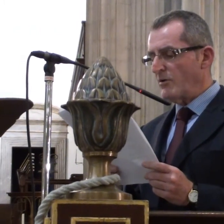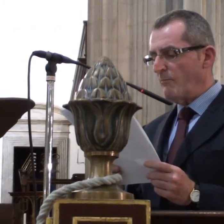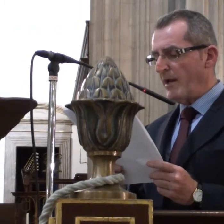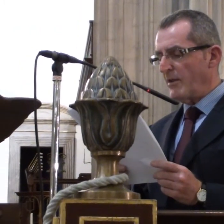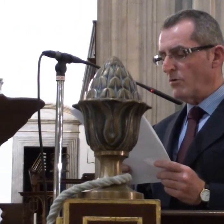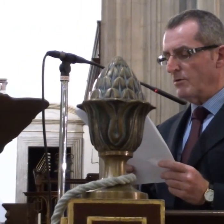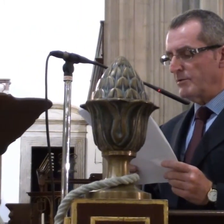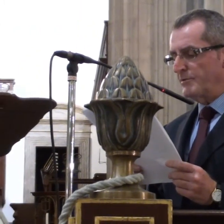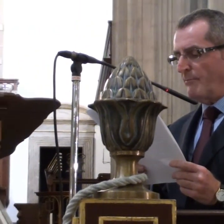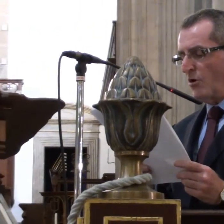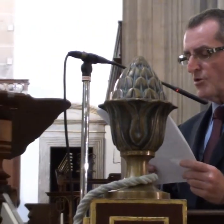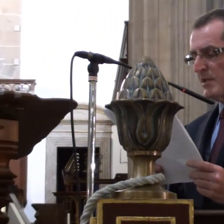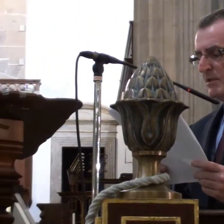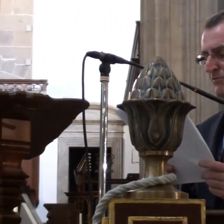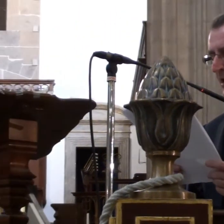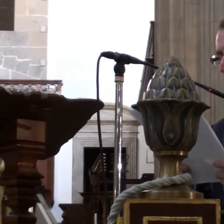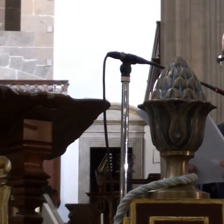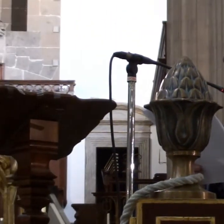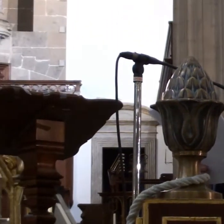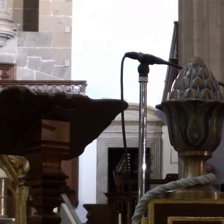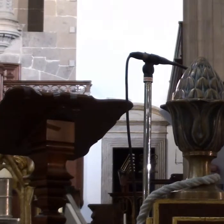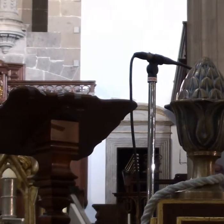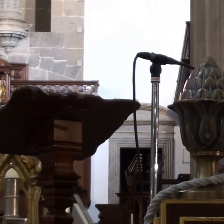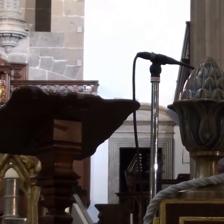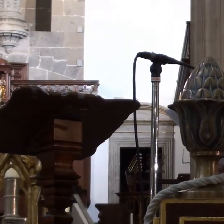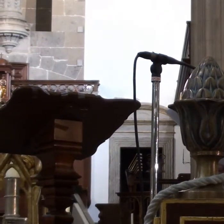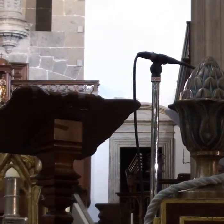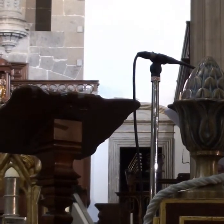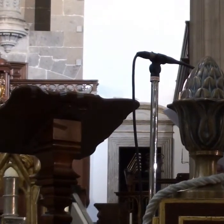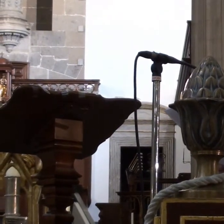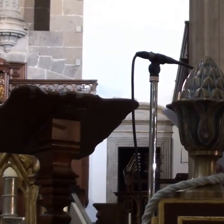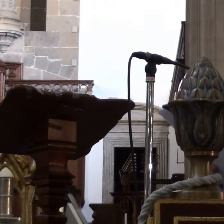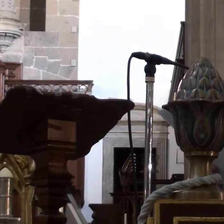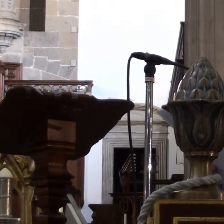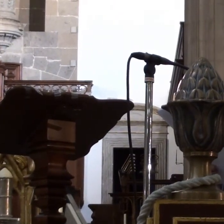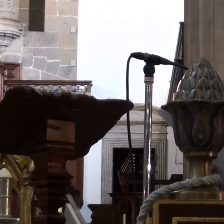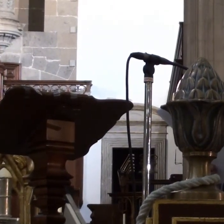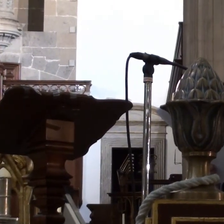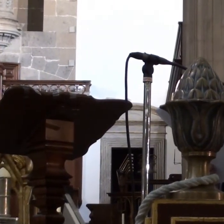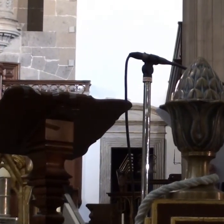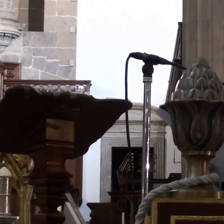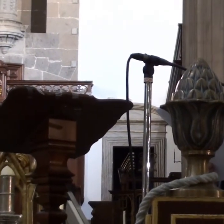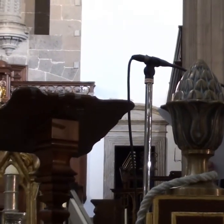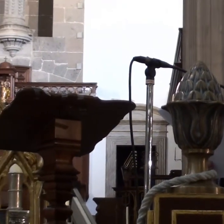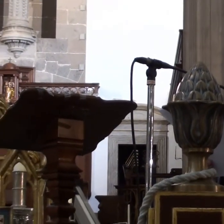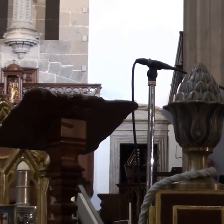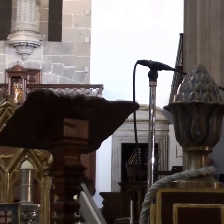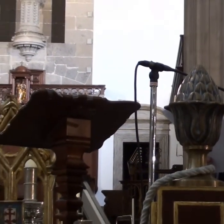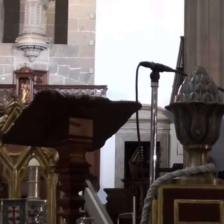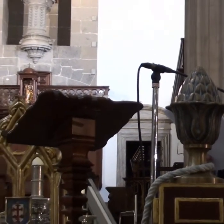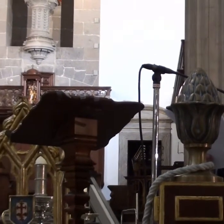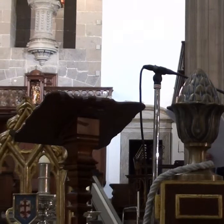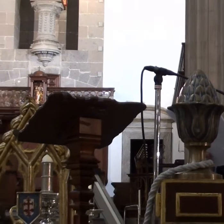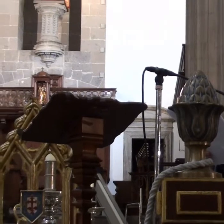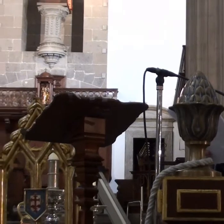había nombrado de modo significativo a Isabel que en